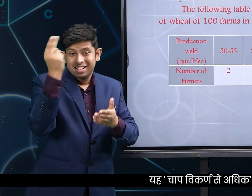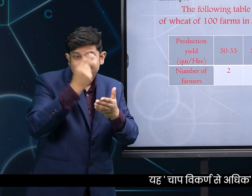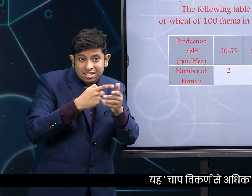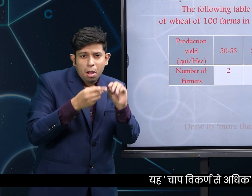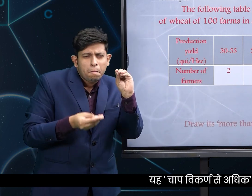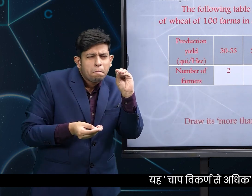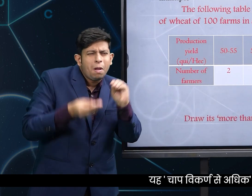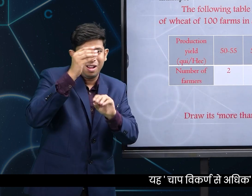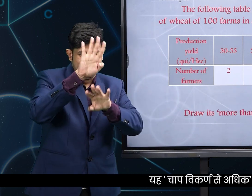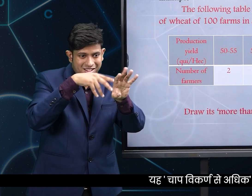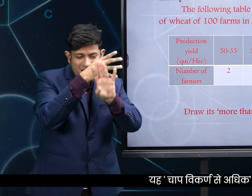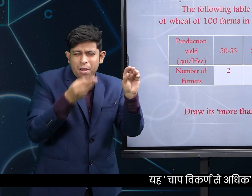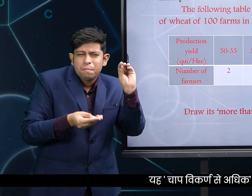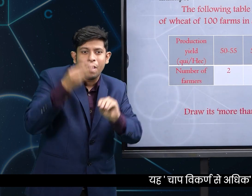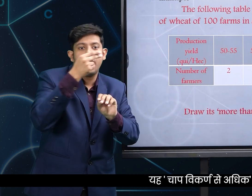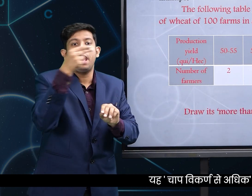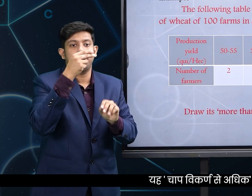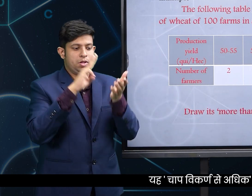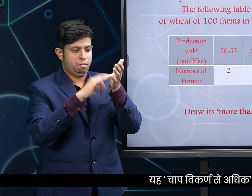यह चाप विकर्ण से अधिक अरेखित है।